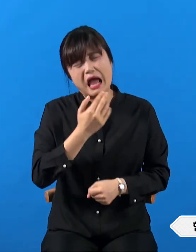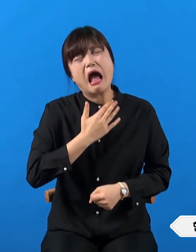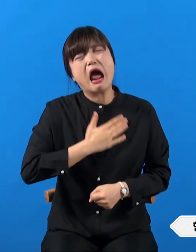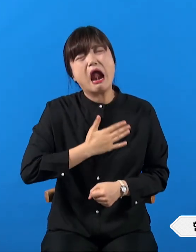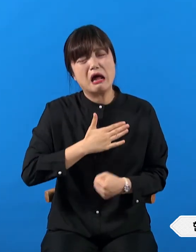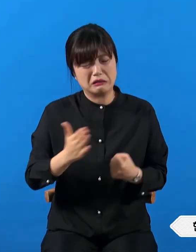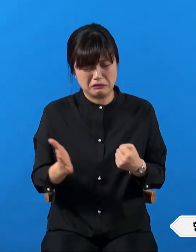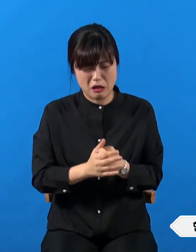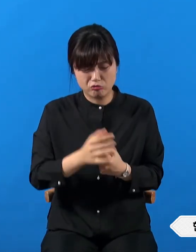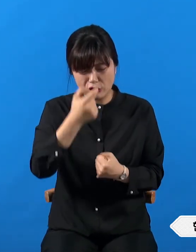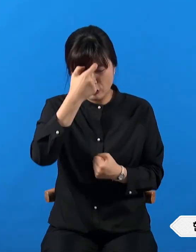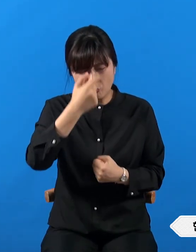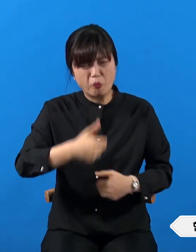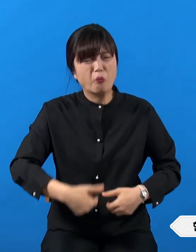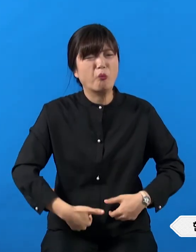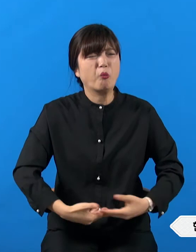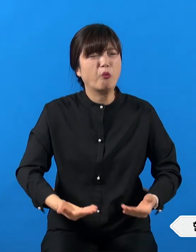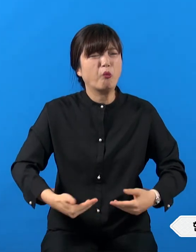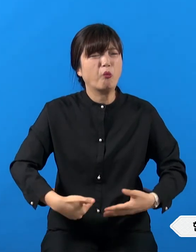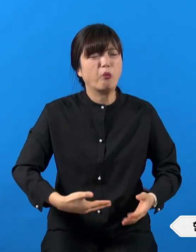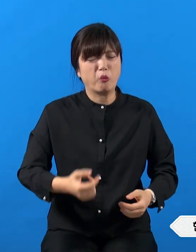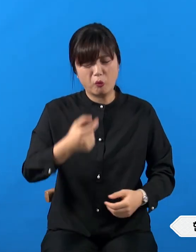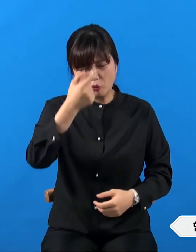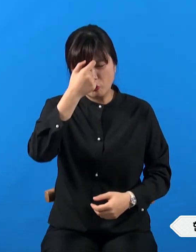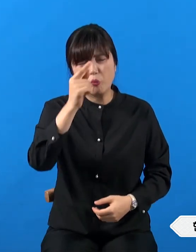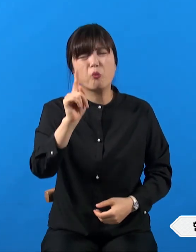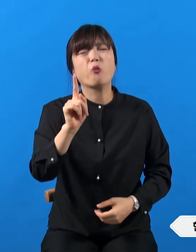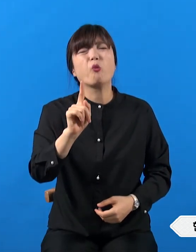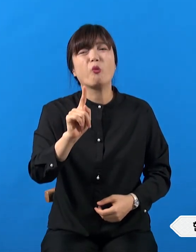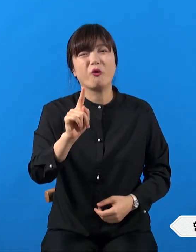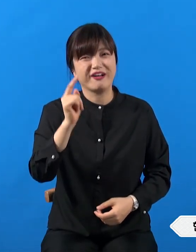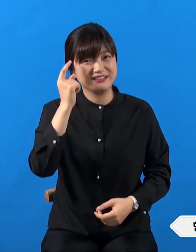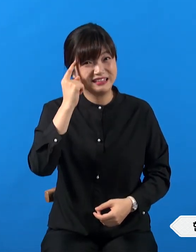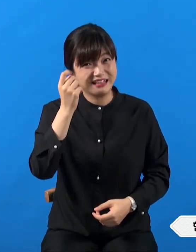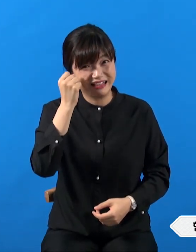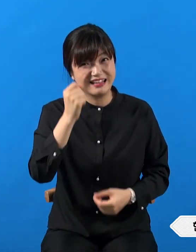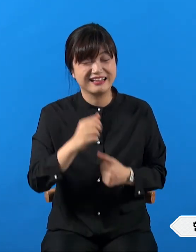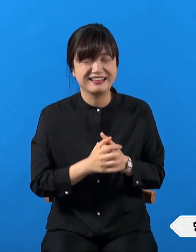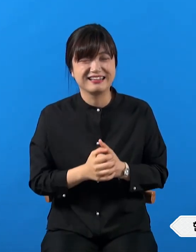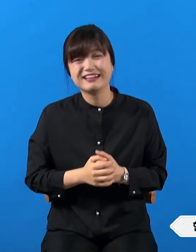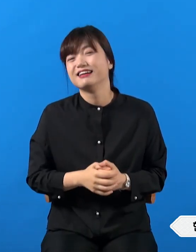근데 꼭 기도해야 될 이유가 뭔가? 그런 생각 안 하십니까?